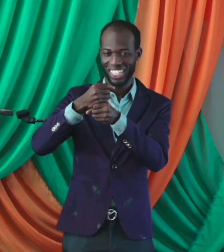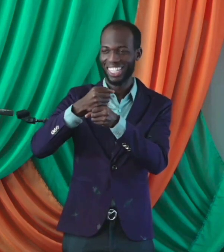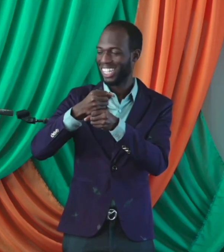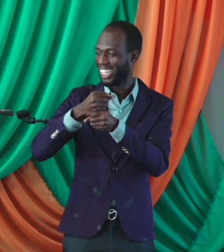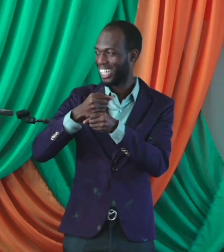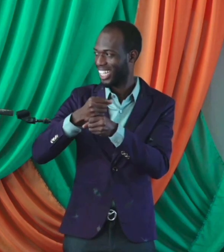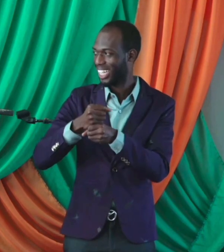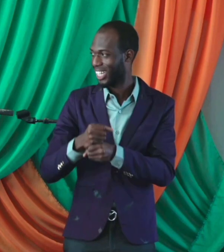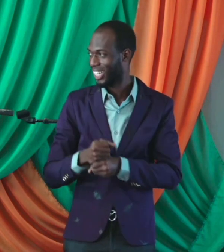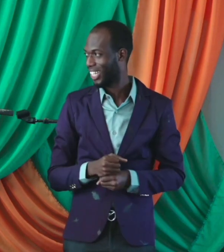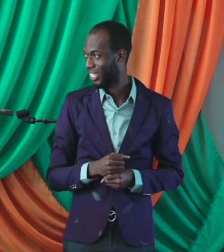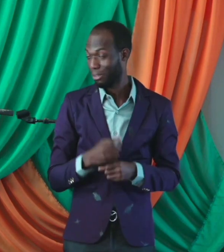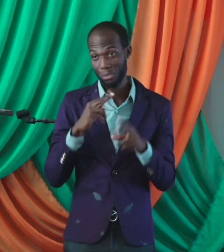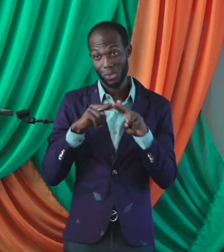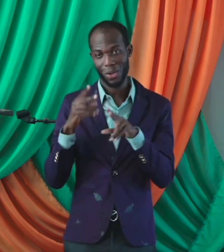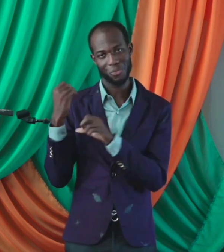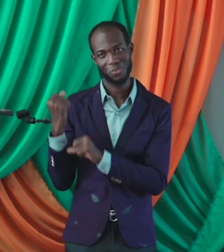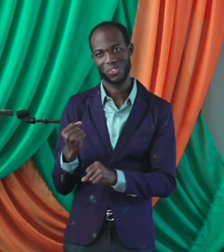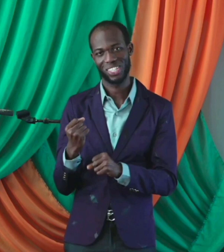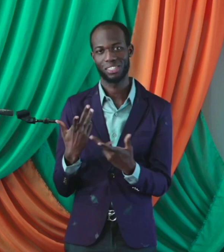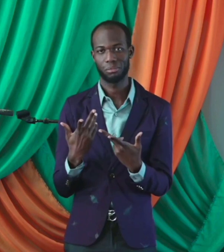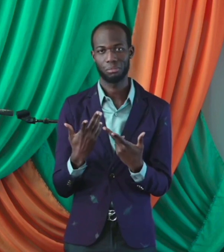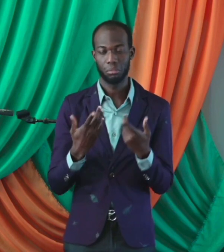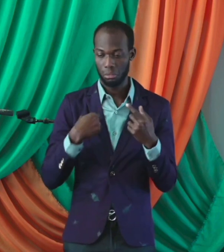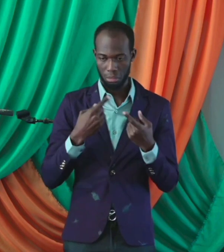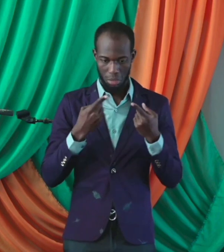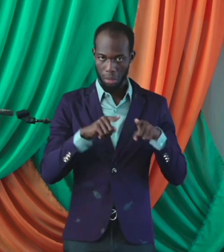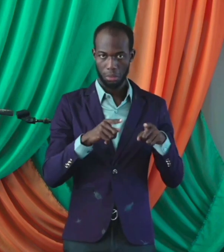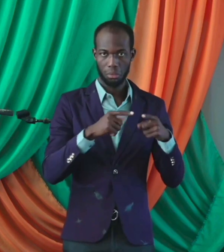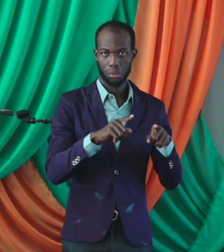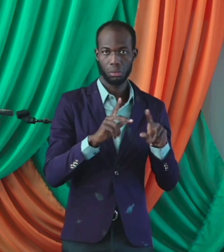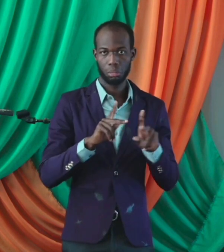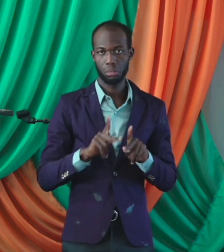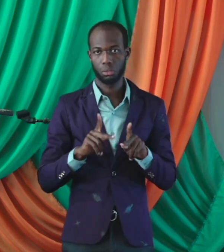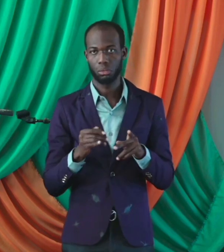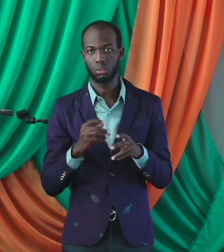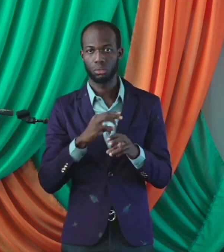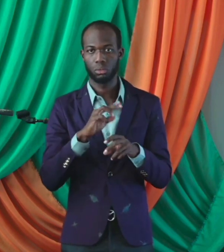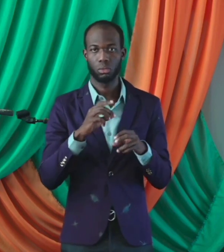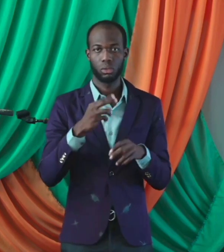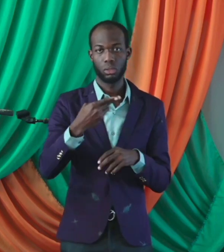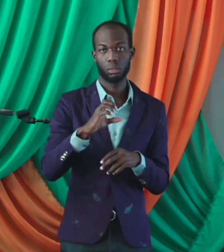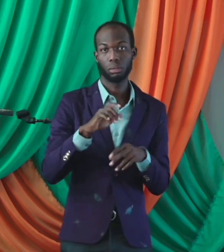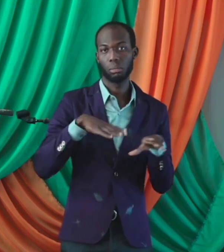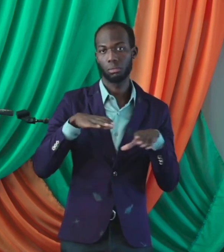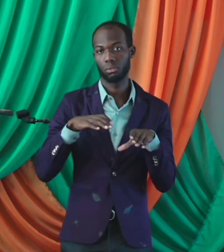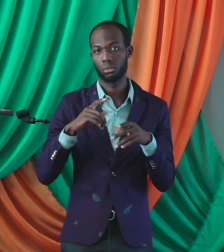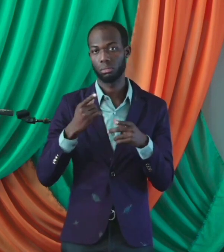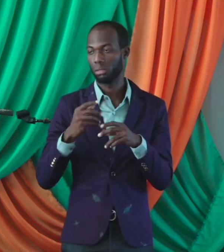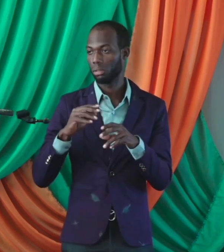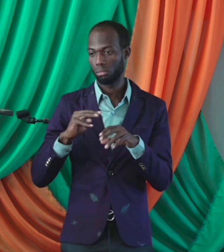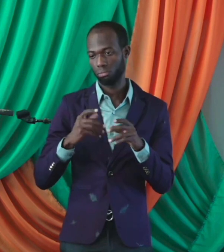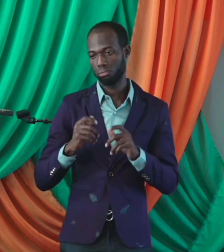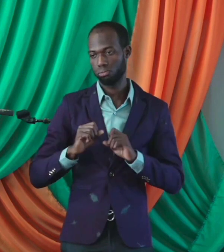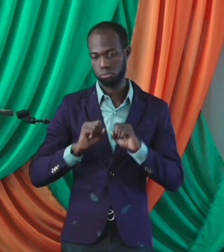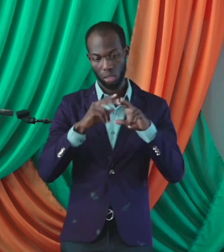qu'on a dit son ami là? Alors, nous sommes en force. Ça nous pas qu'à faire nous-mêmes comme nous, soi-disant ordinaire, syndicat pas fait pour nous. Les mettent sous cette